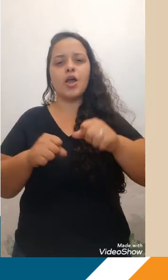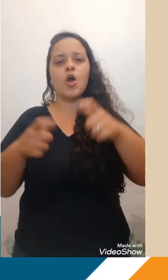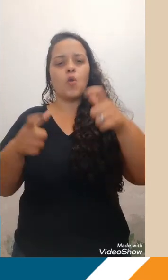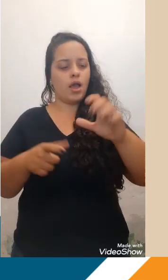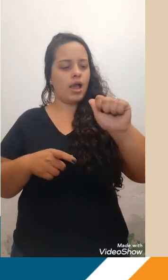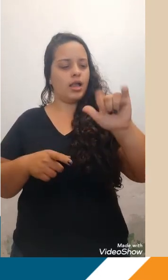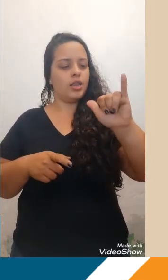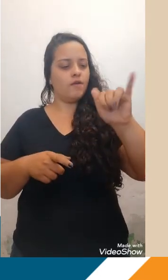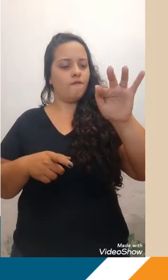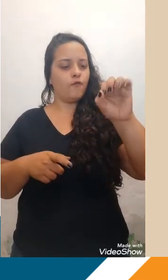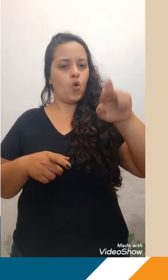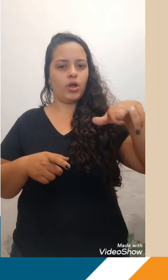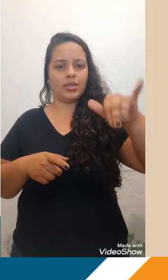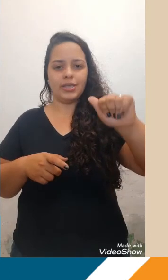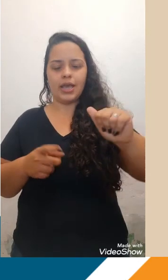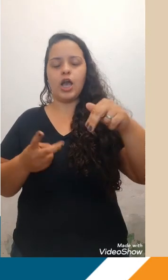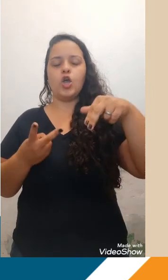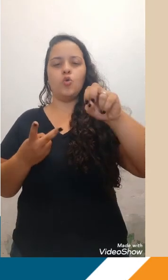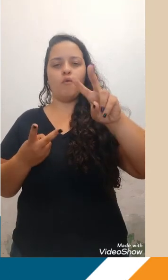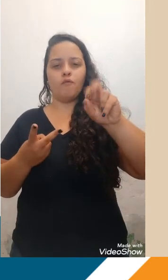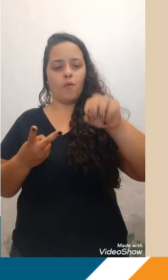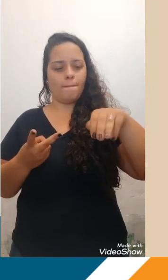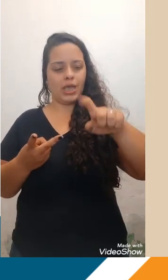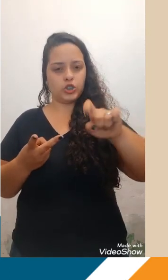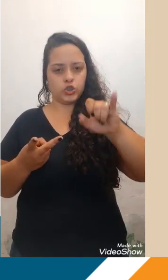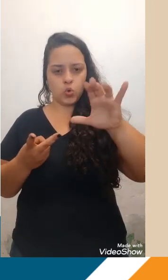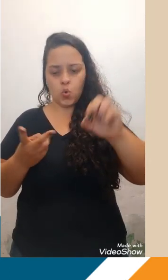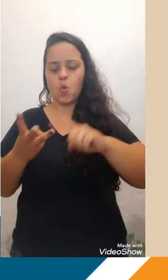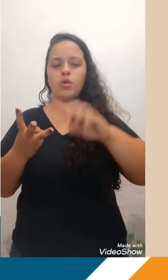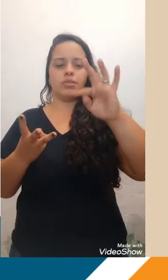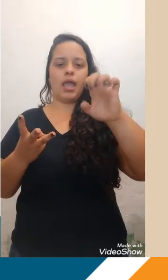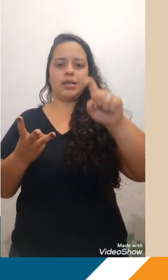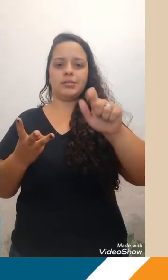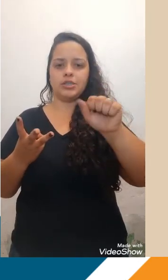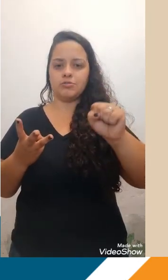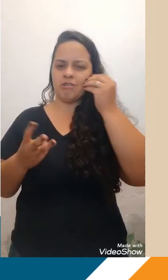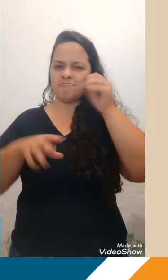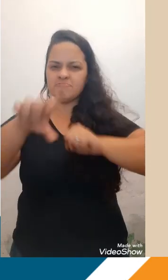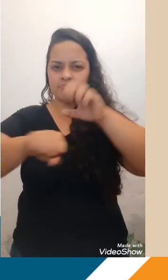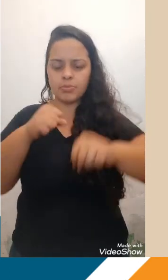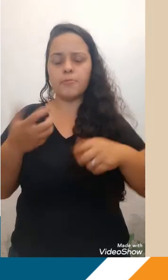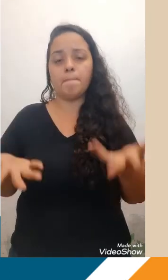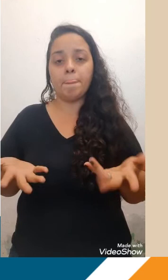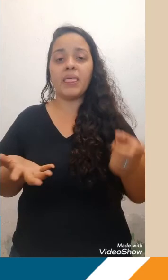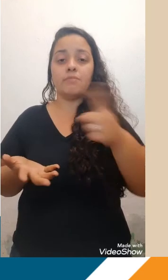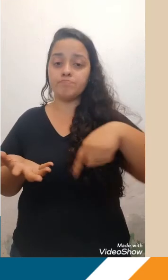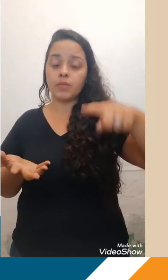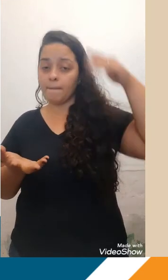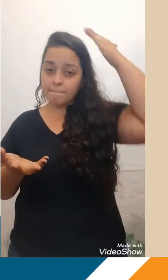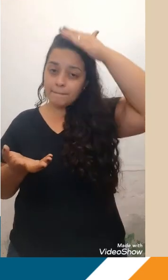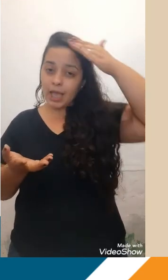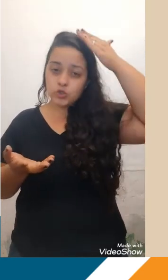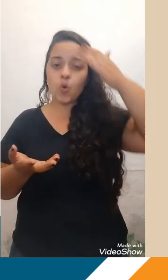estados da Califórnia, Novo México e Texas. Mesmo perdendo parte significativa do seu território, o Estado